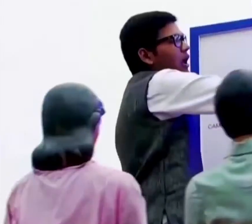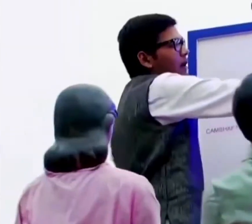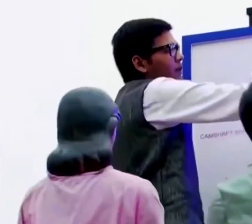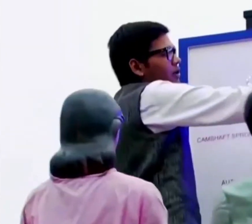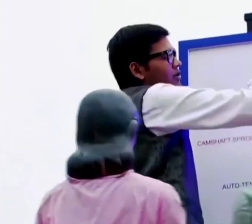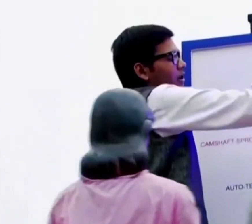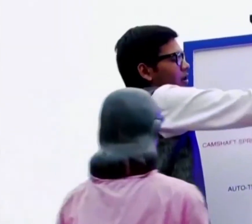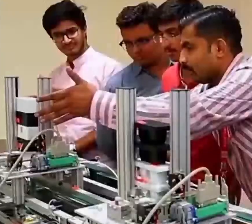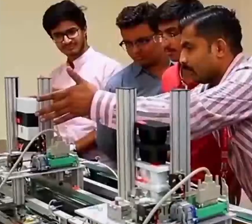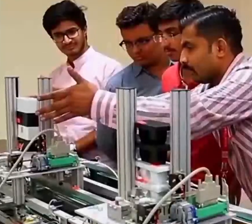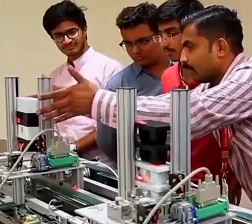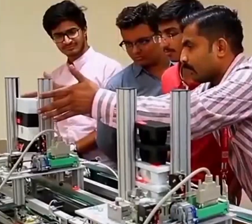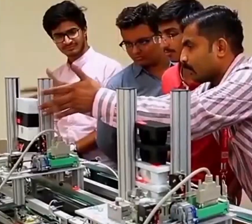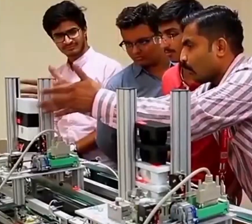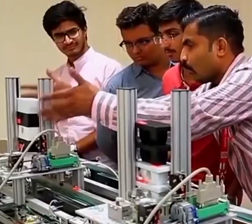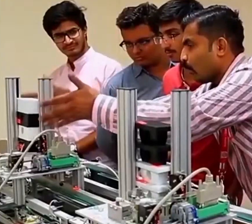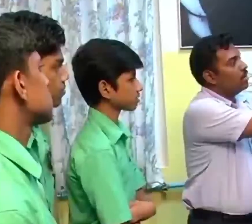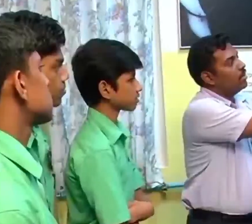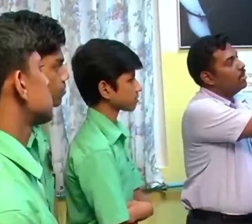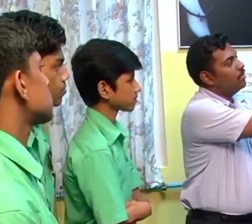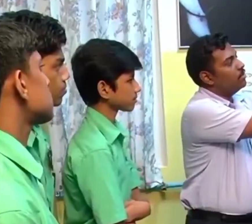व्यावसायिक प्रशिक्षण प्रदान करने के लिए प्रतिबद्ध है।